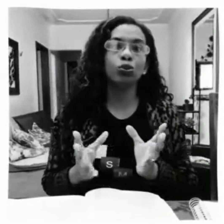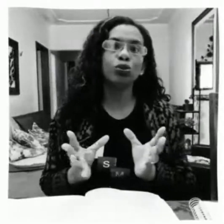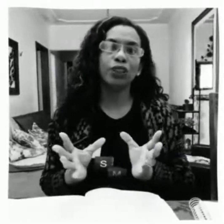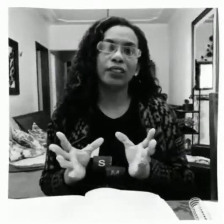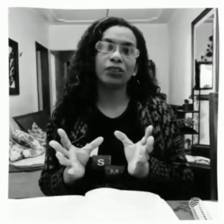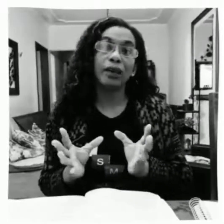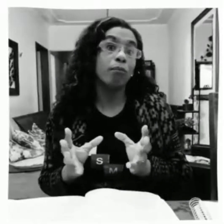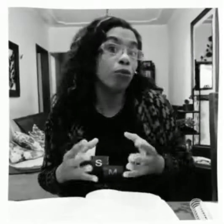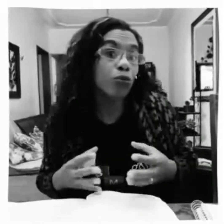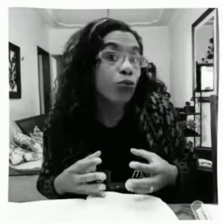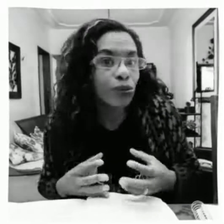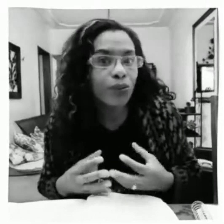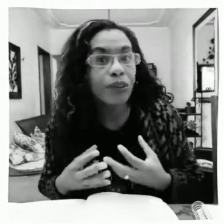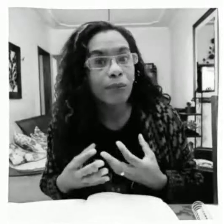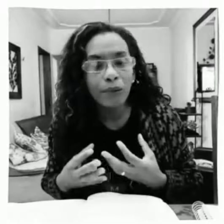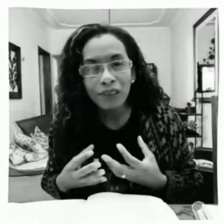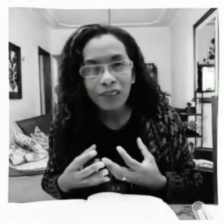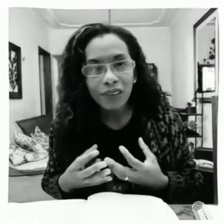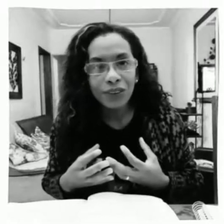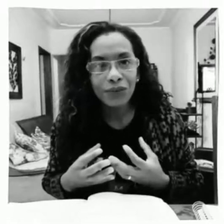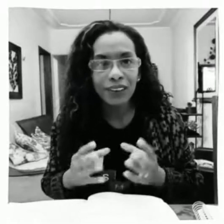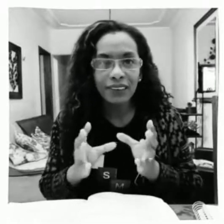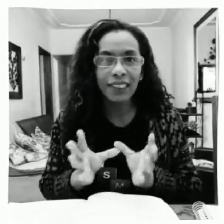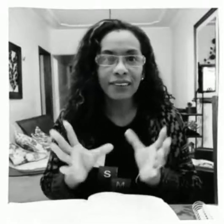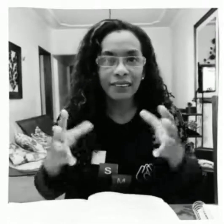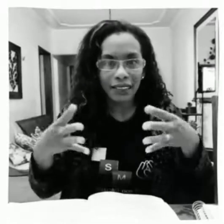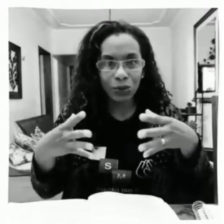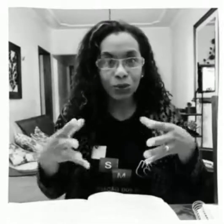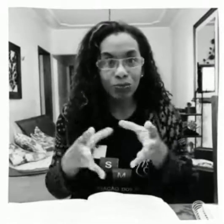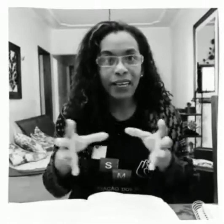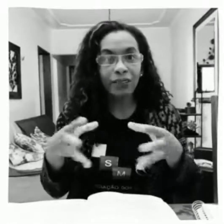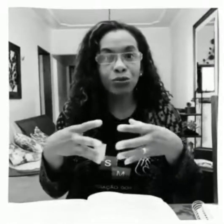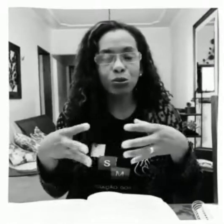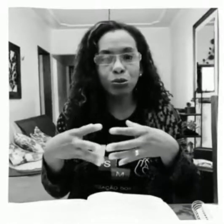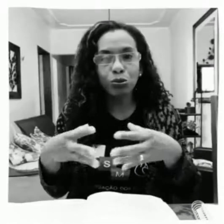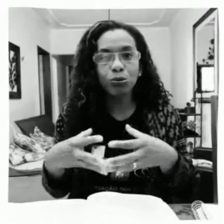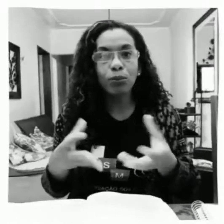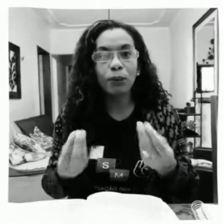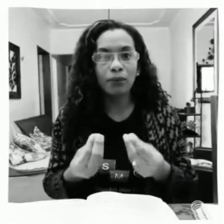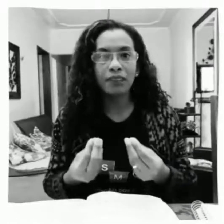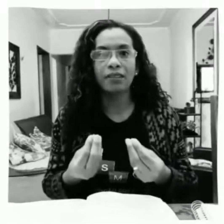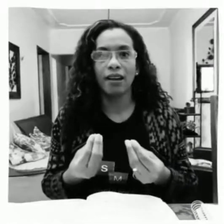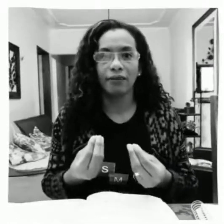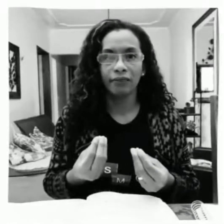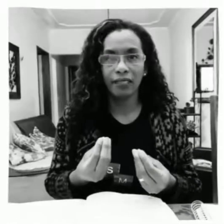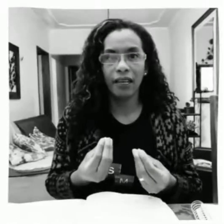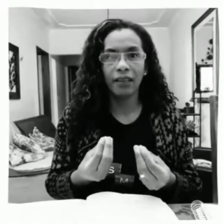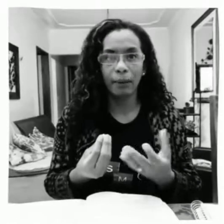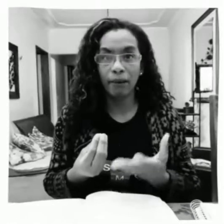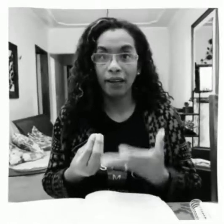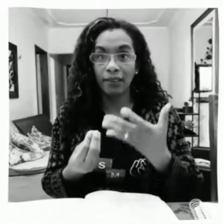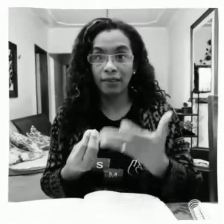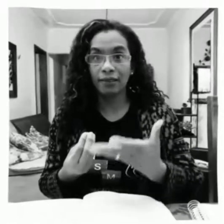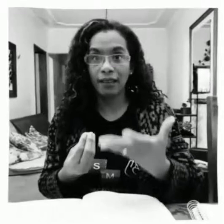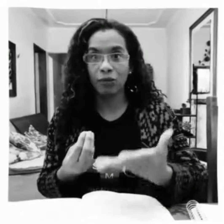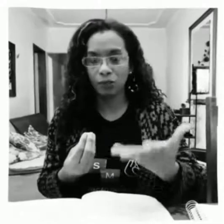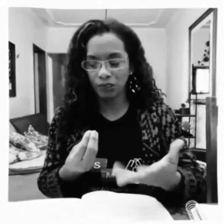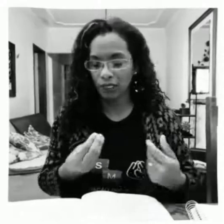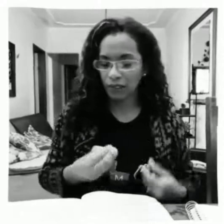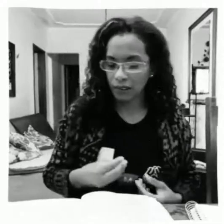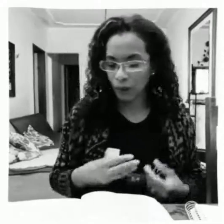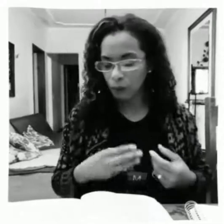Isso tudo, gente, é muito importante vocês juntarem isso tudo e memorizar, tá? É a base